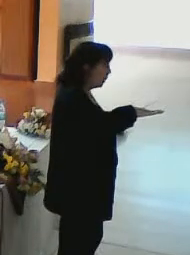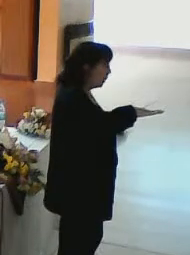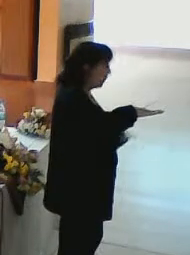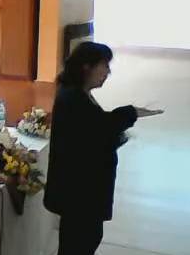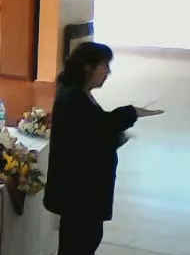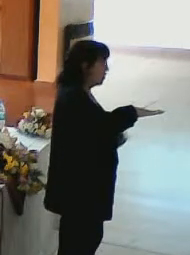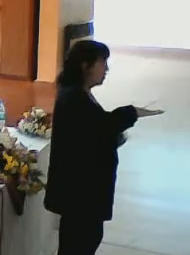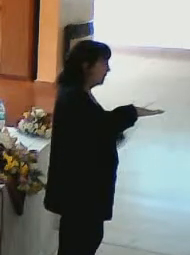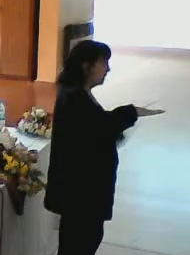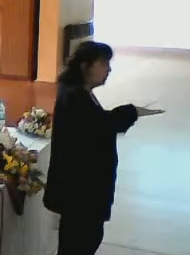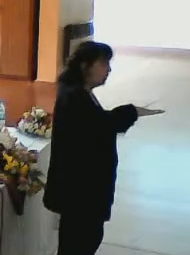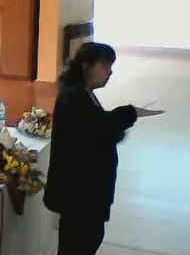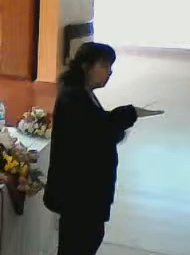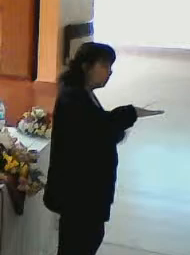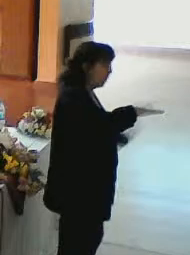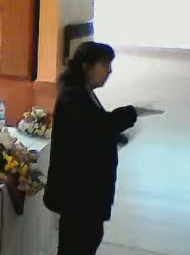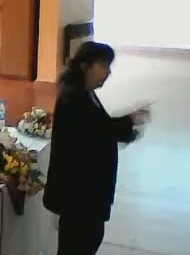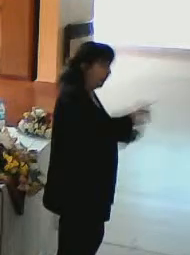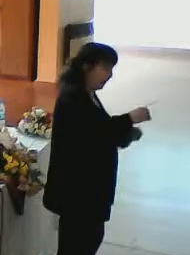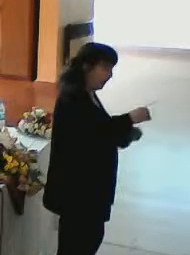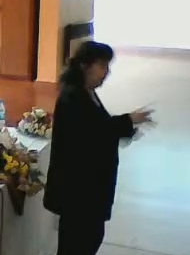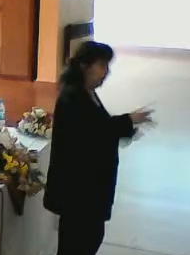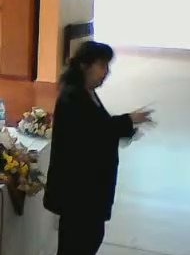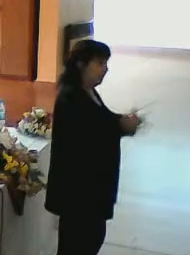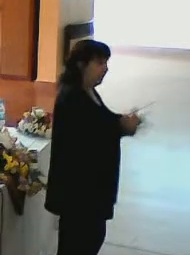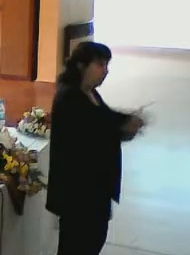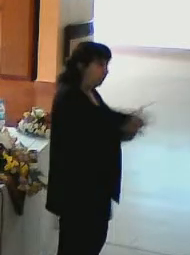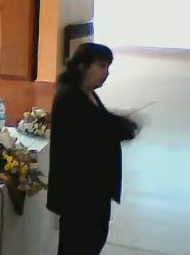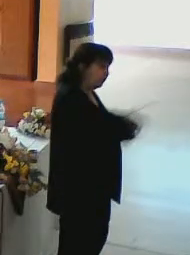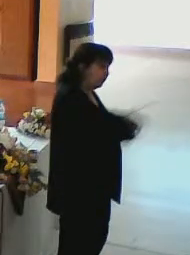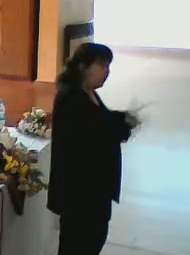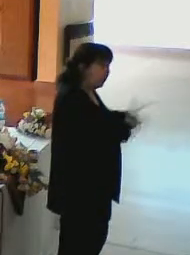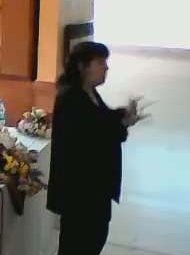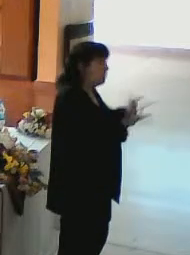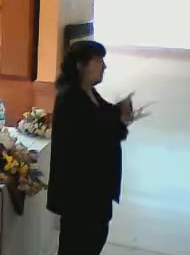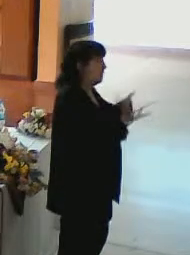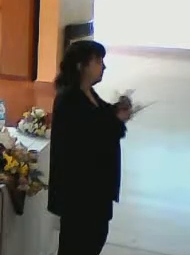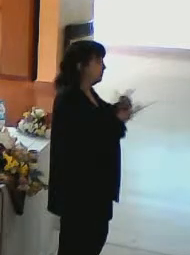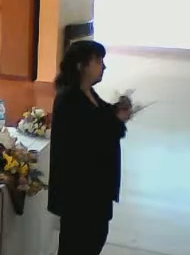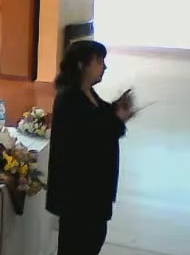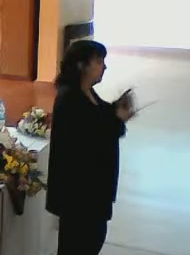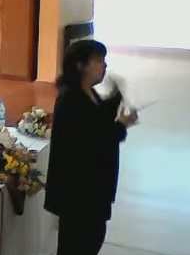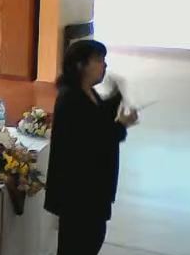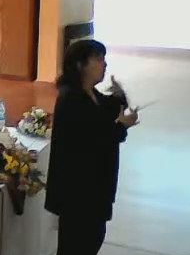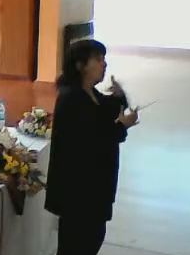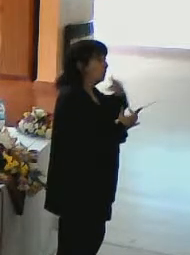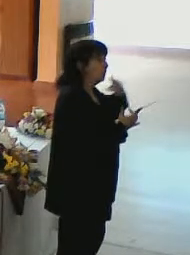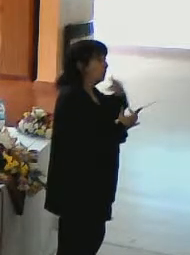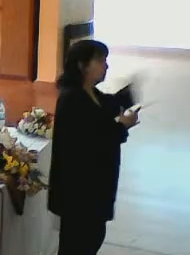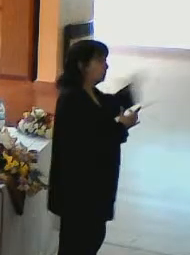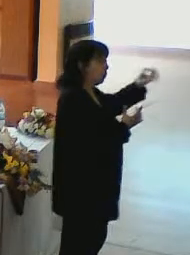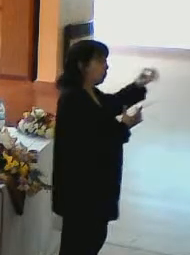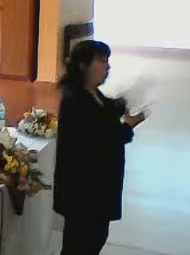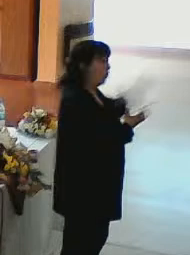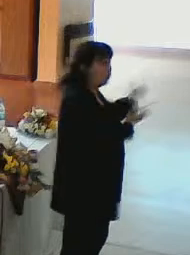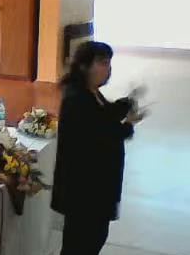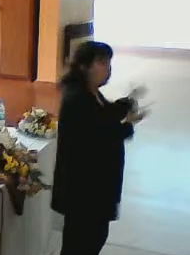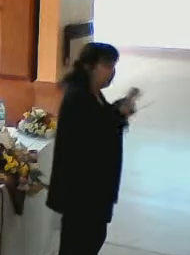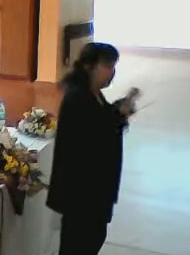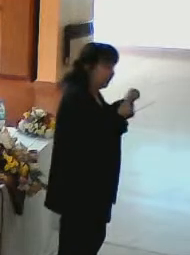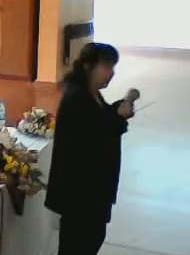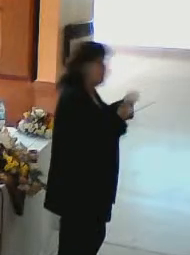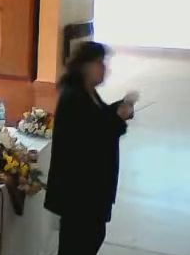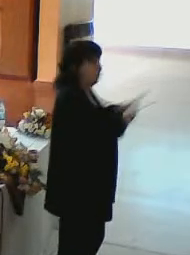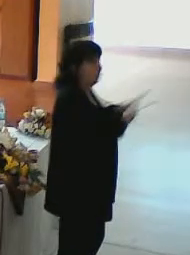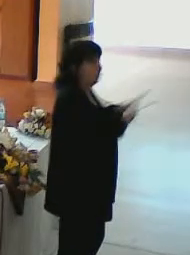enfermedades generales, por ejemplo la desnutrición, por ejemplo un cuadro con una cardiopatía congénita que hizo que el chico en